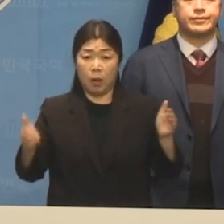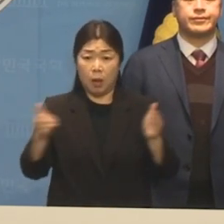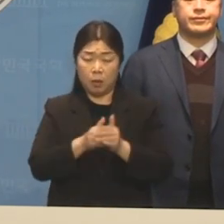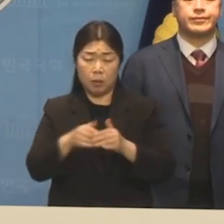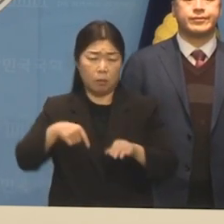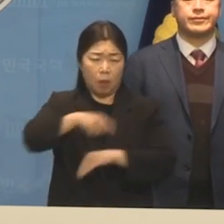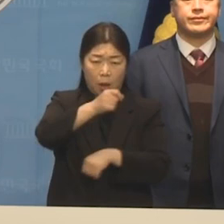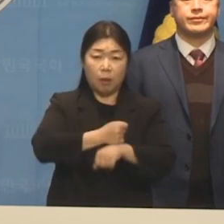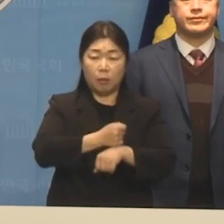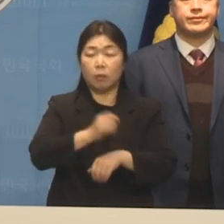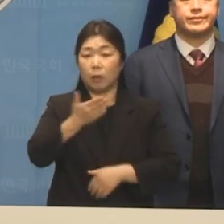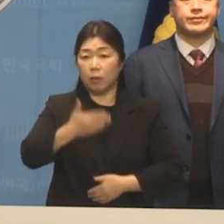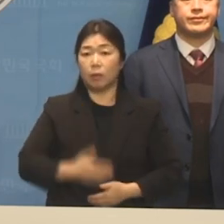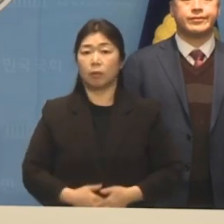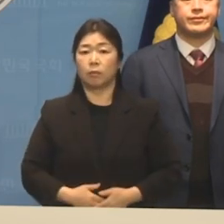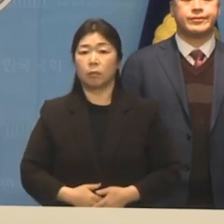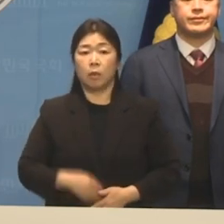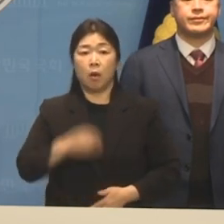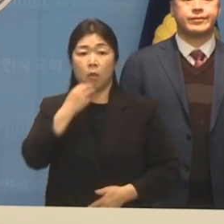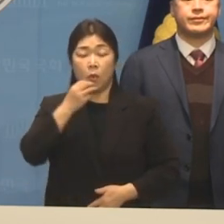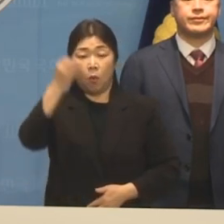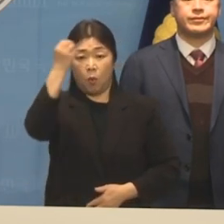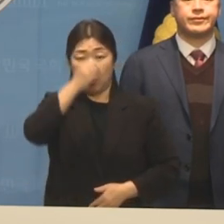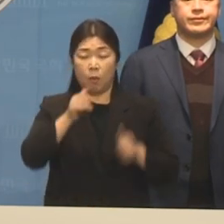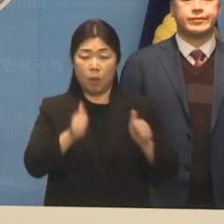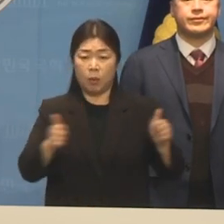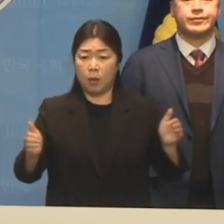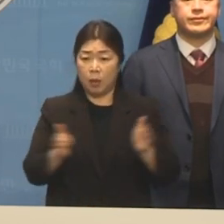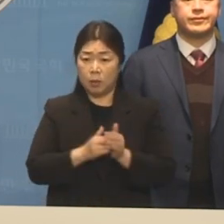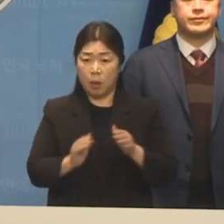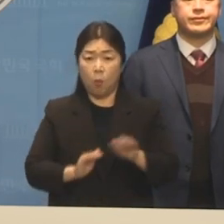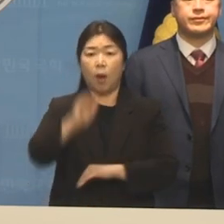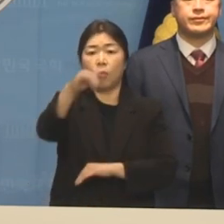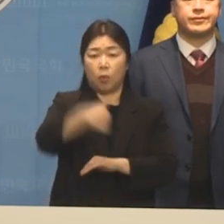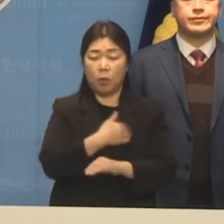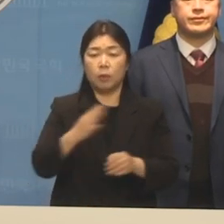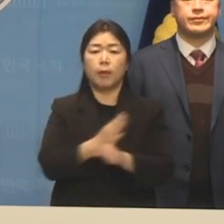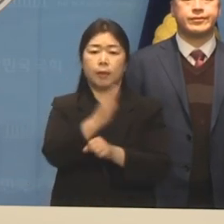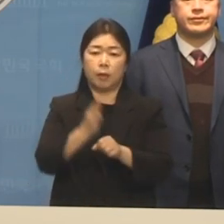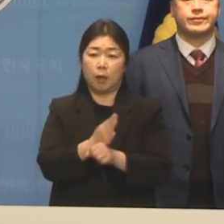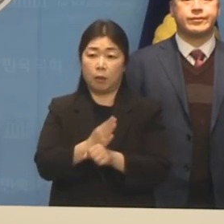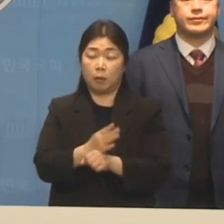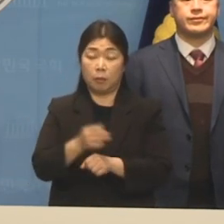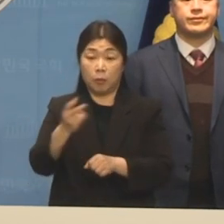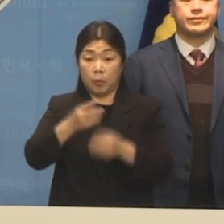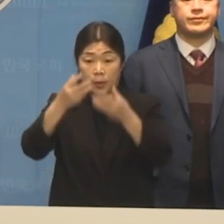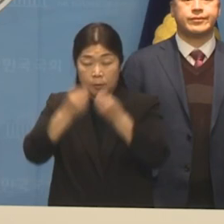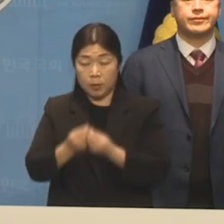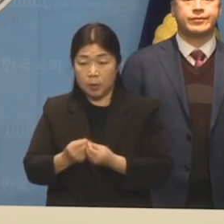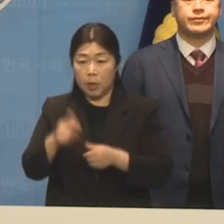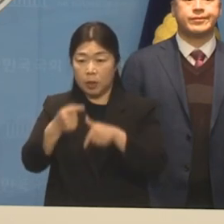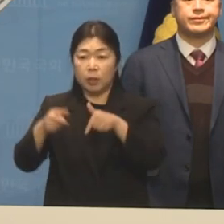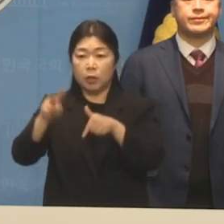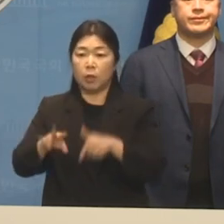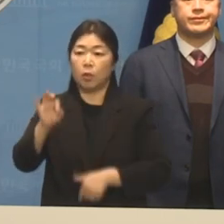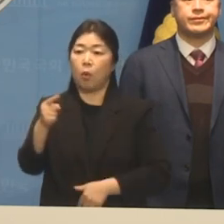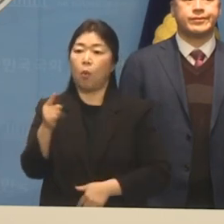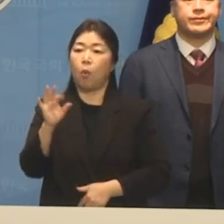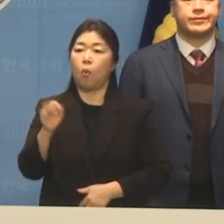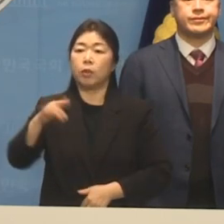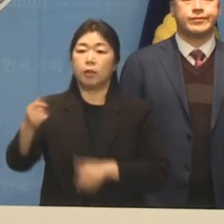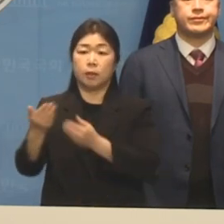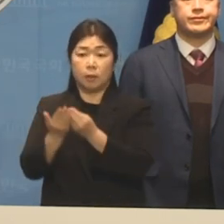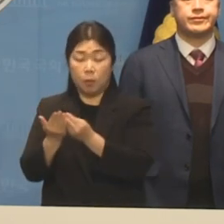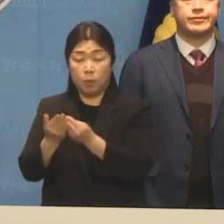한다 서울 고등법원까지 왕복 4시간이 걸리며 인천 옹진군에 있는 섬 주민들은 서울에서 한번